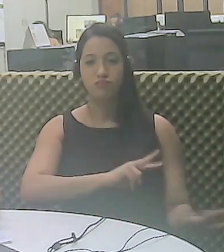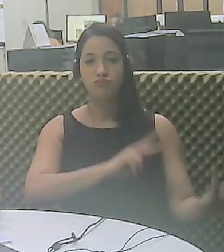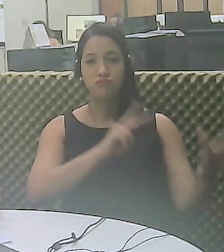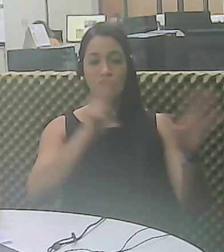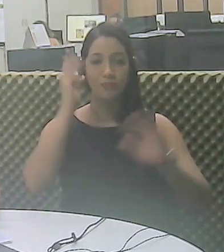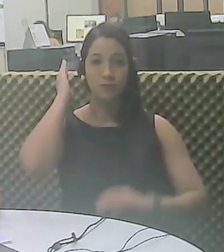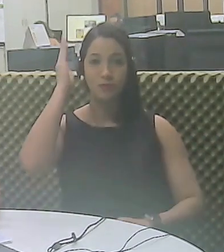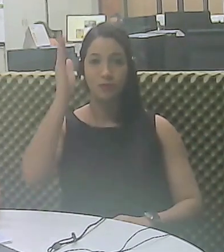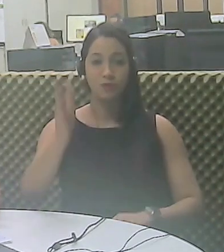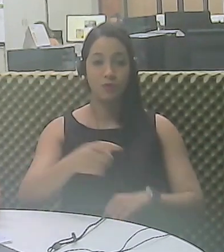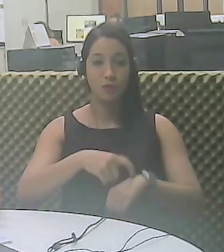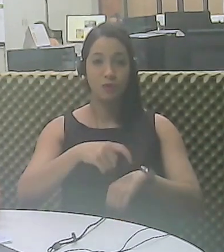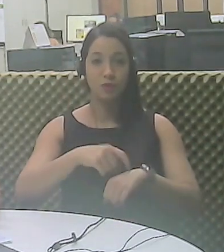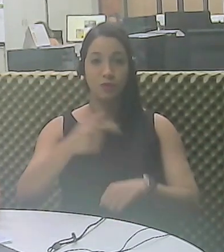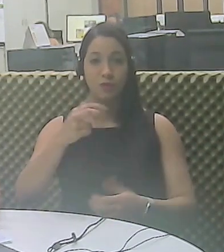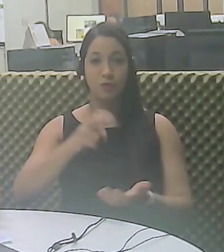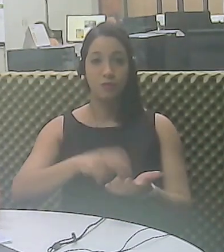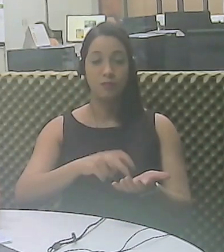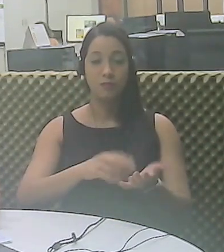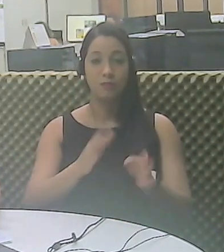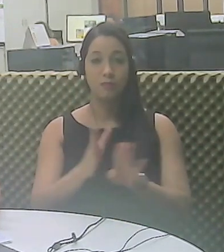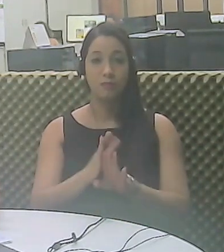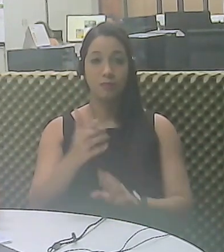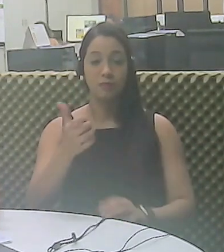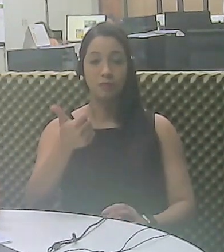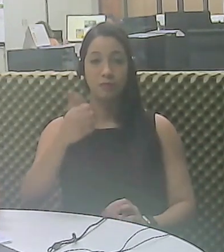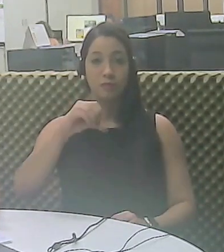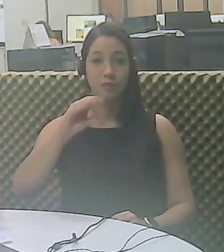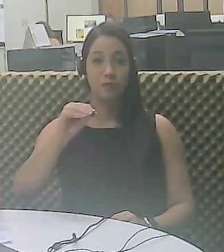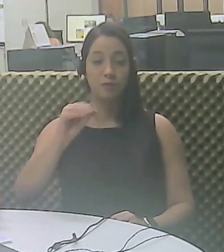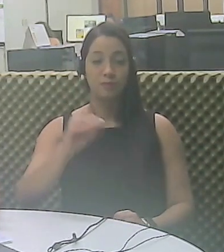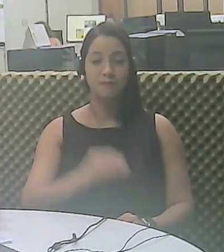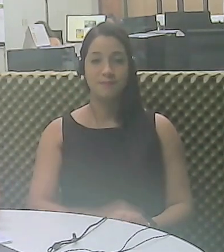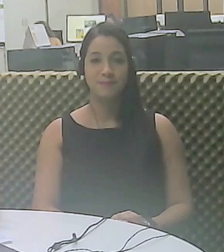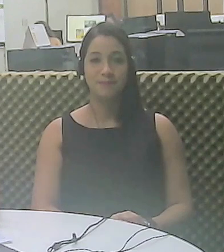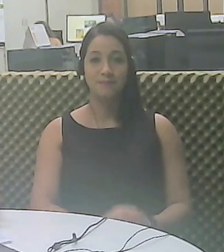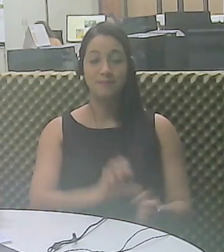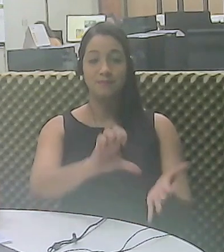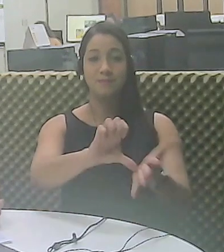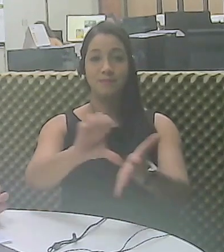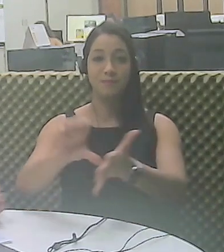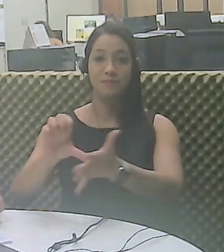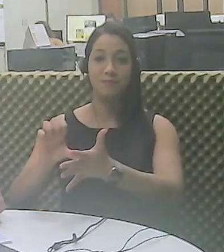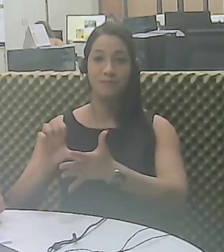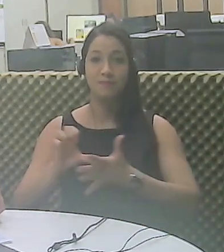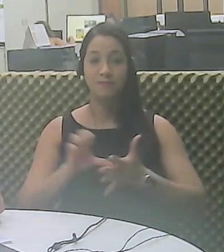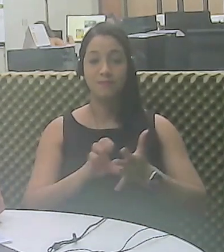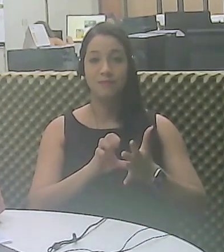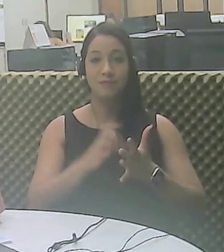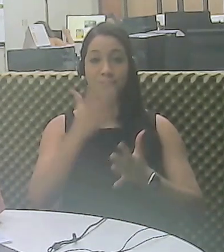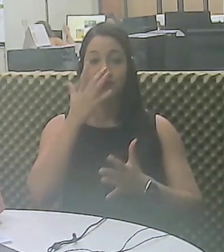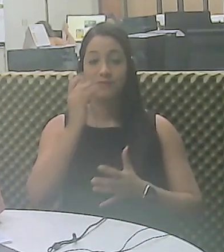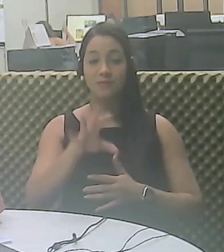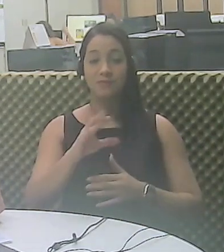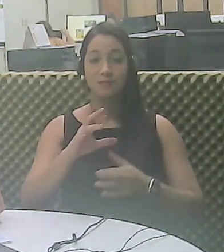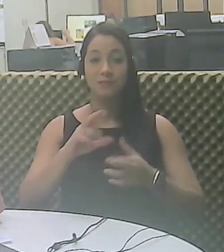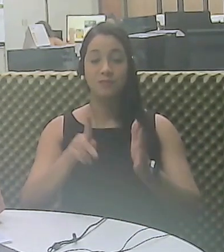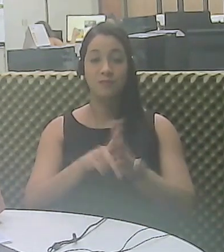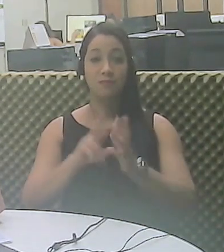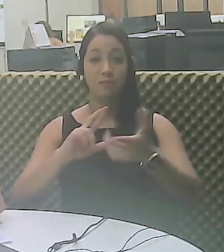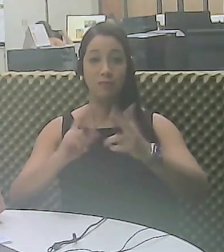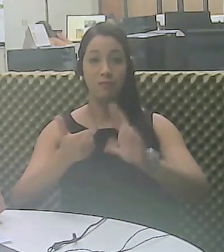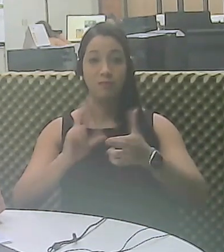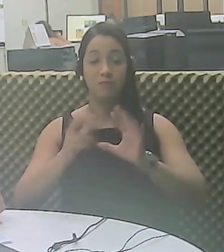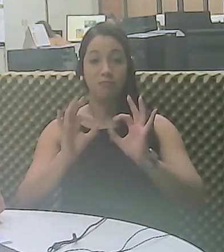semana, das 7 horas da manhã às 7 horas da noite. Os ecopontos são centrais de entulho ecologicamente